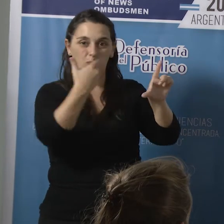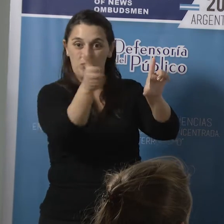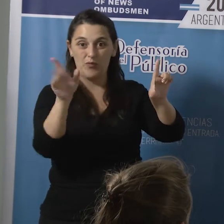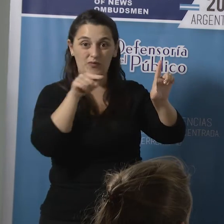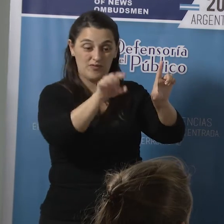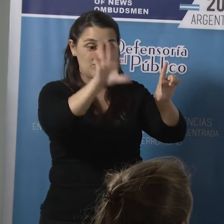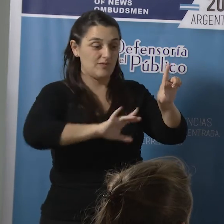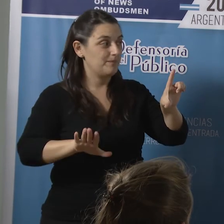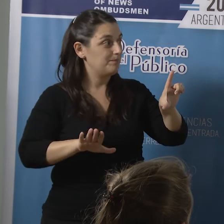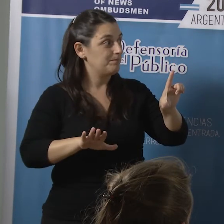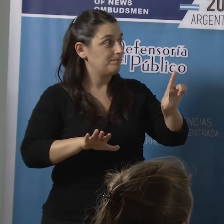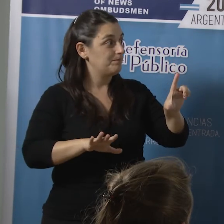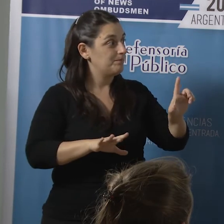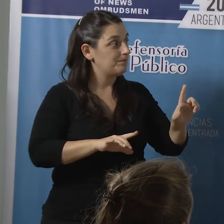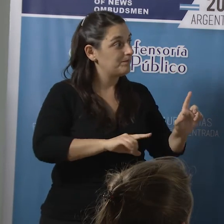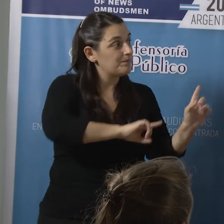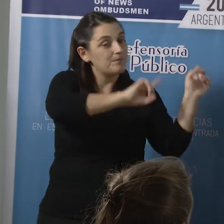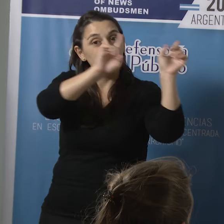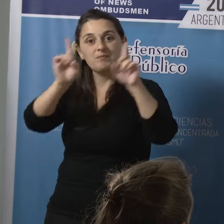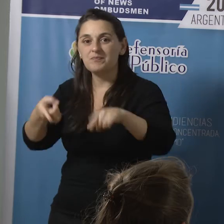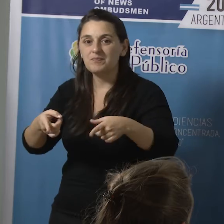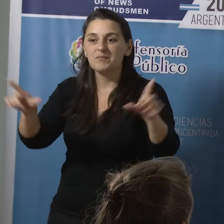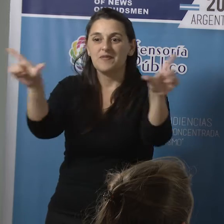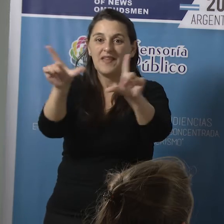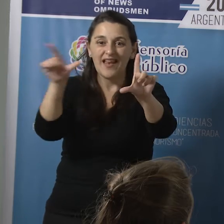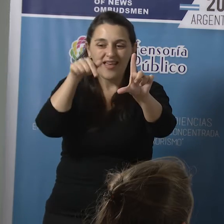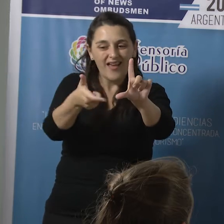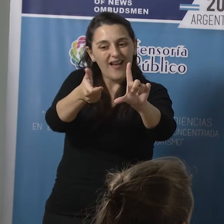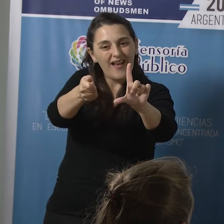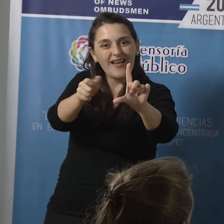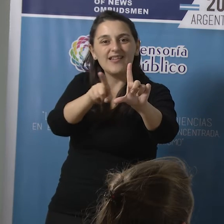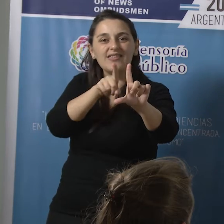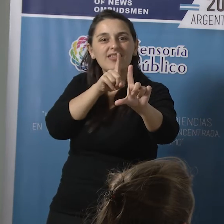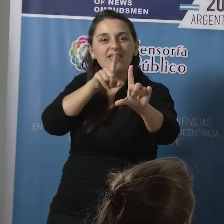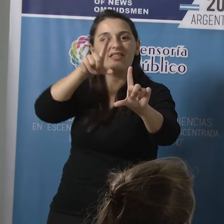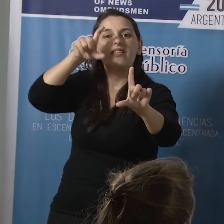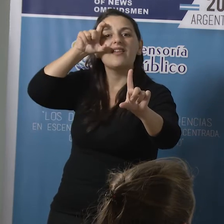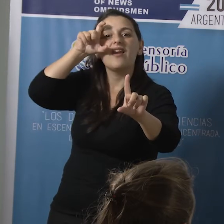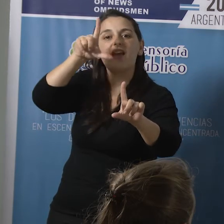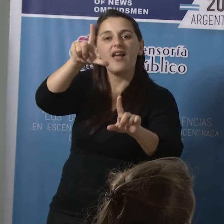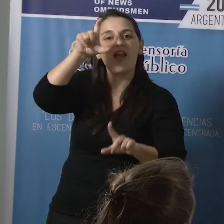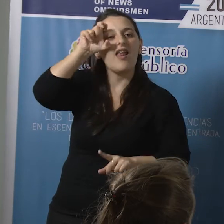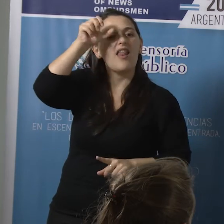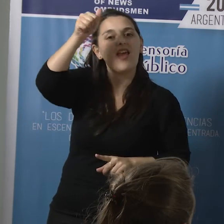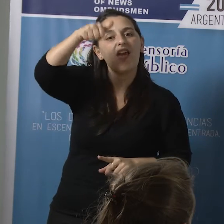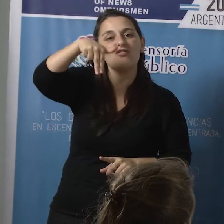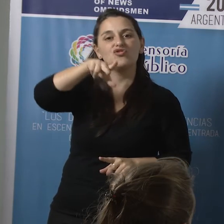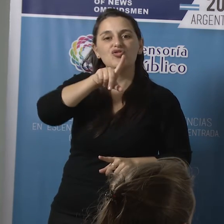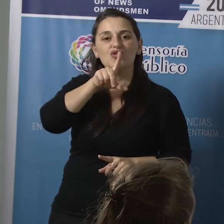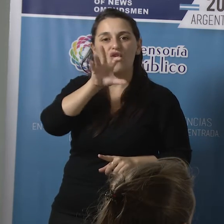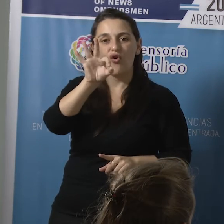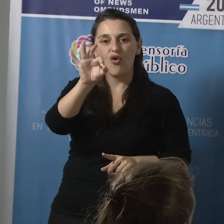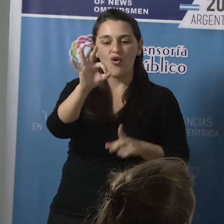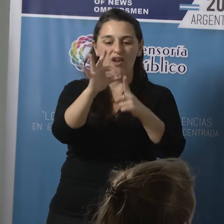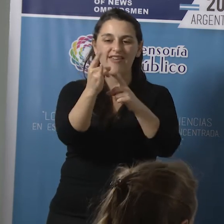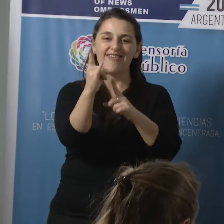casi instantánea con el canal Teleantioquia, que crea una defensoría del televidente, pero